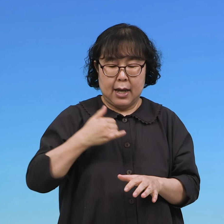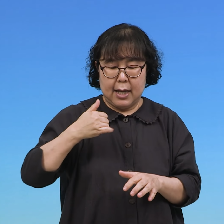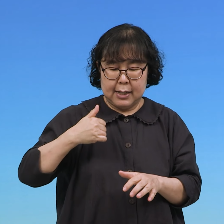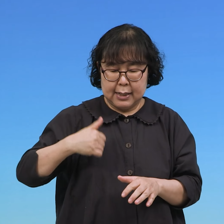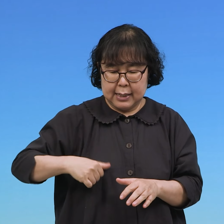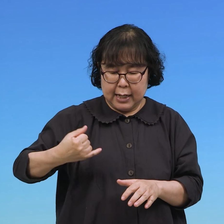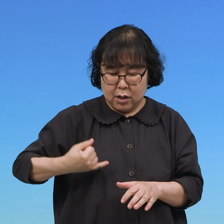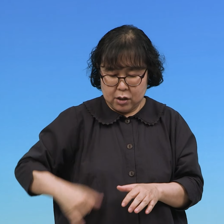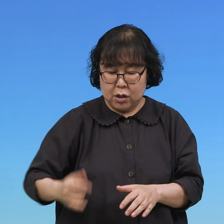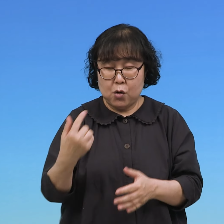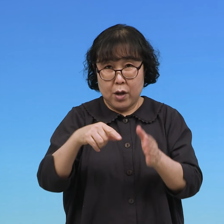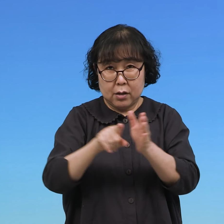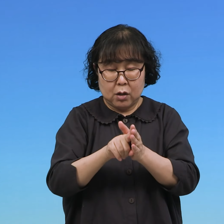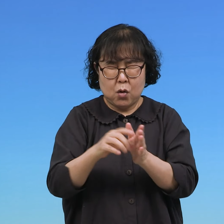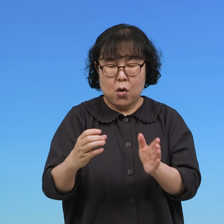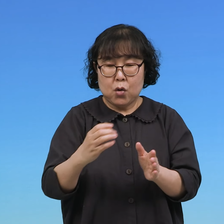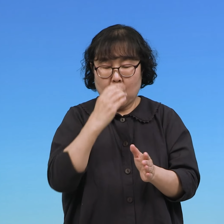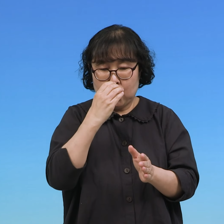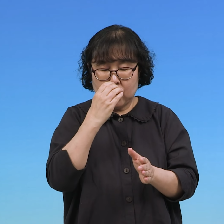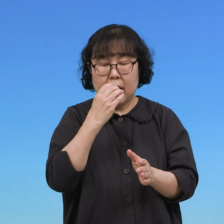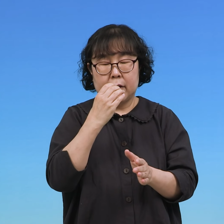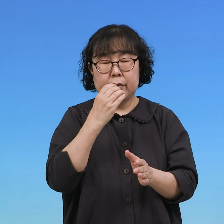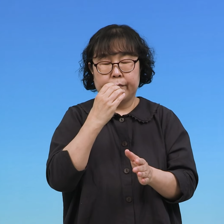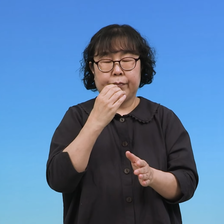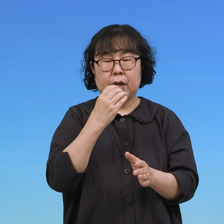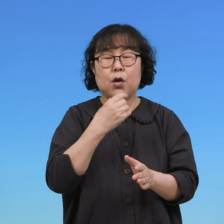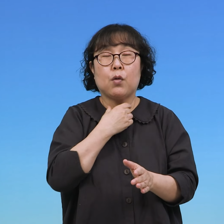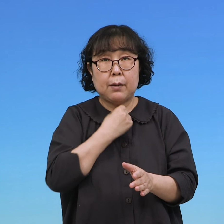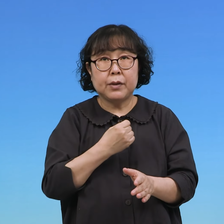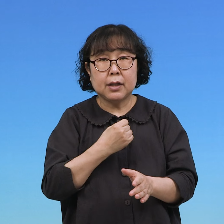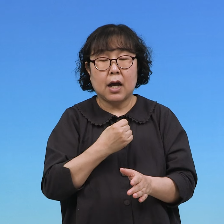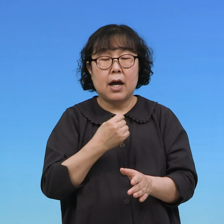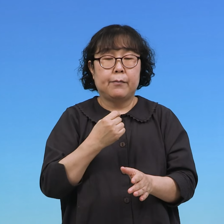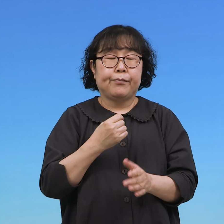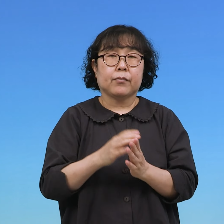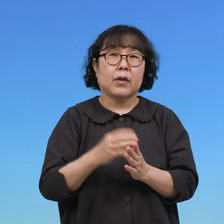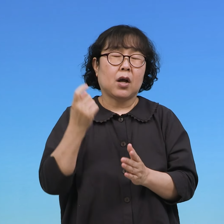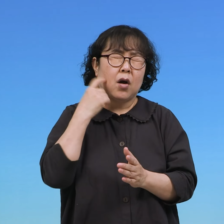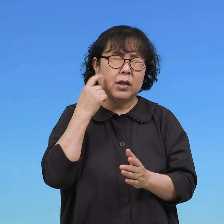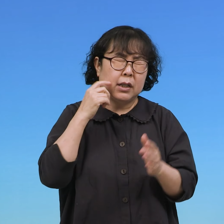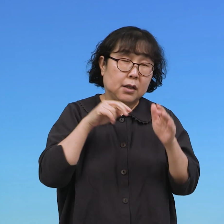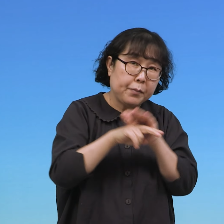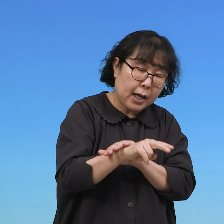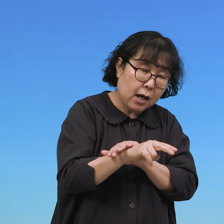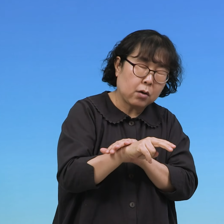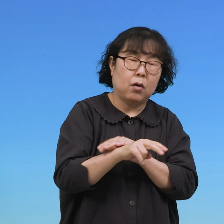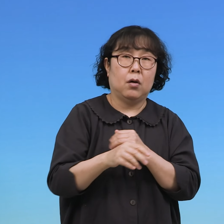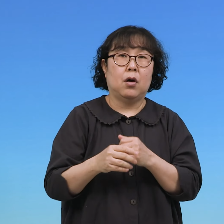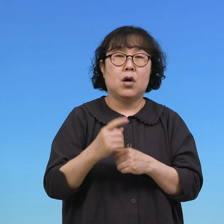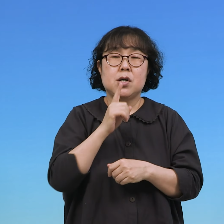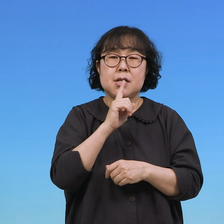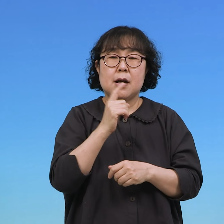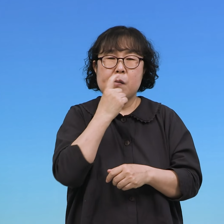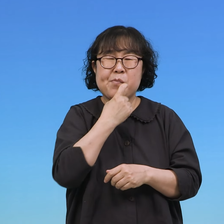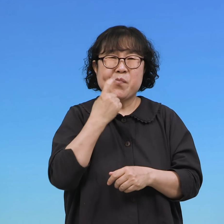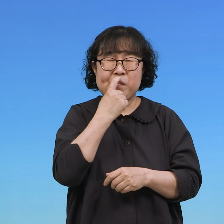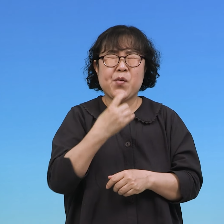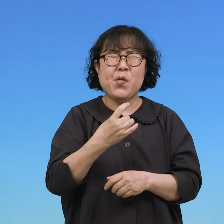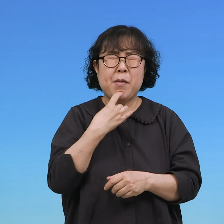거짓을 피하고 저질스러운 세상에 물들지 아니하고 그래서 여러분, 주둥이로 가르치는